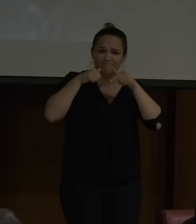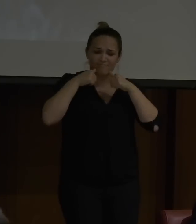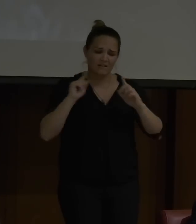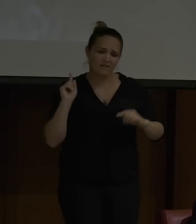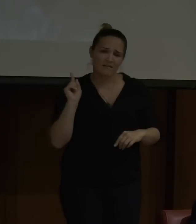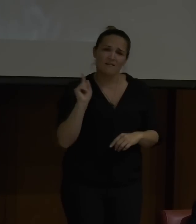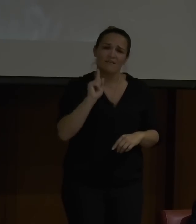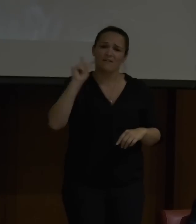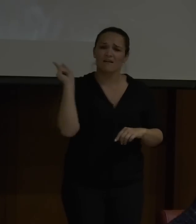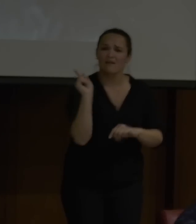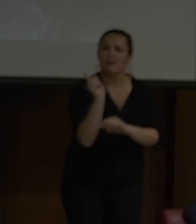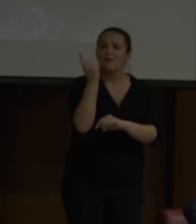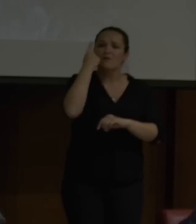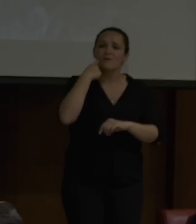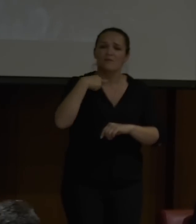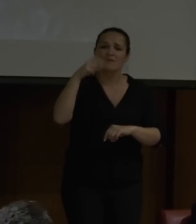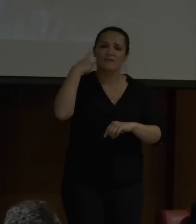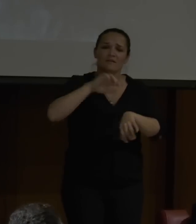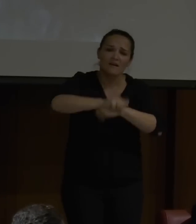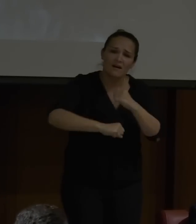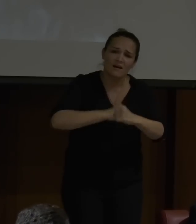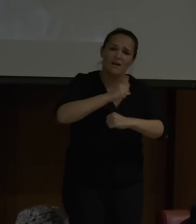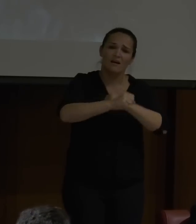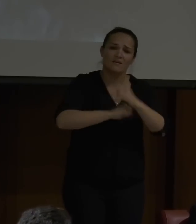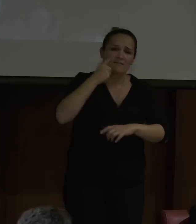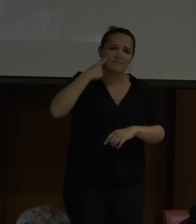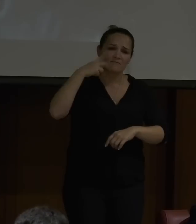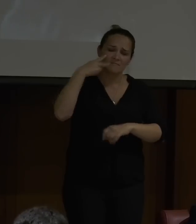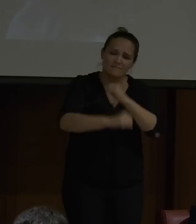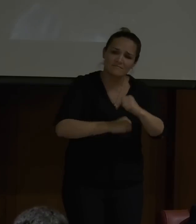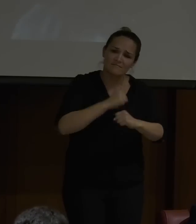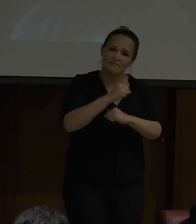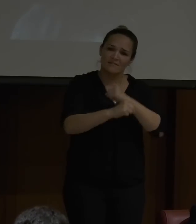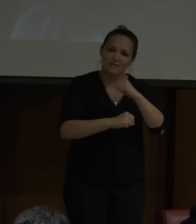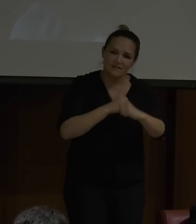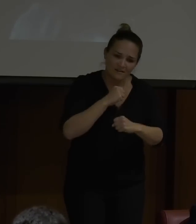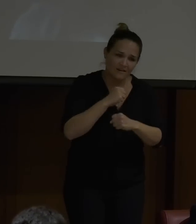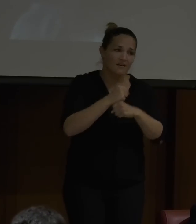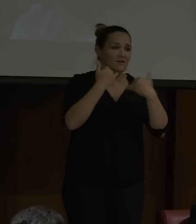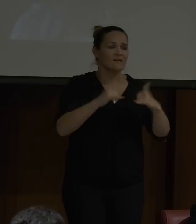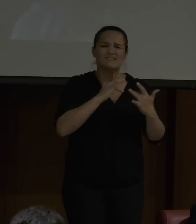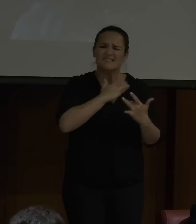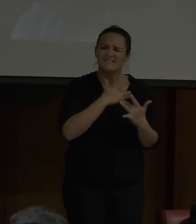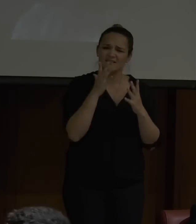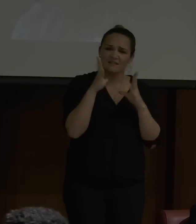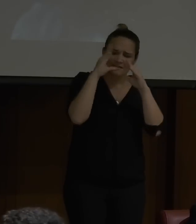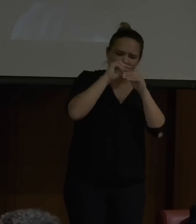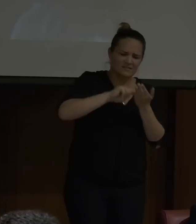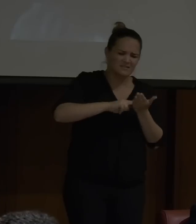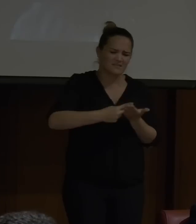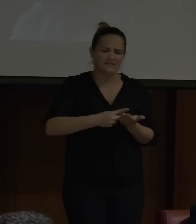los días, las horas de tristeza, los años y los días, varias noches inquietas de dolor y de